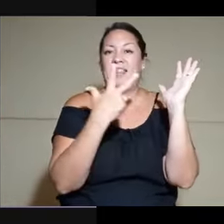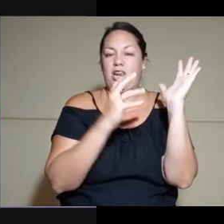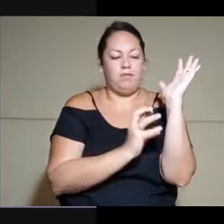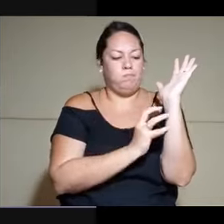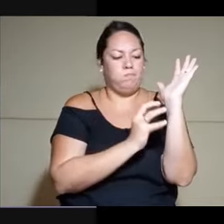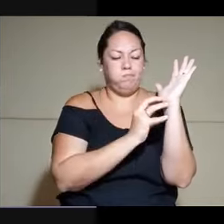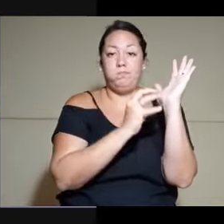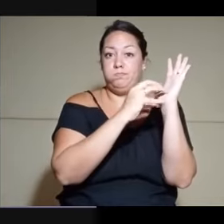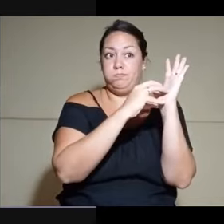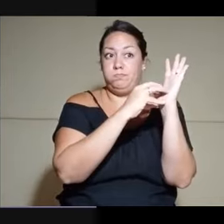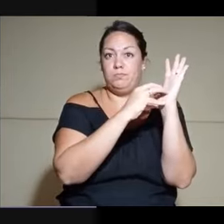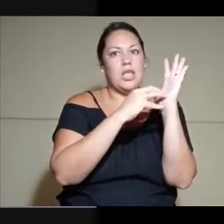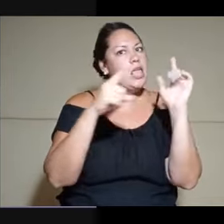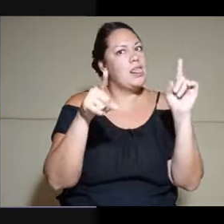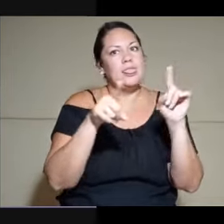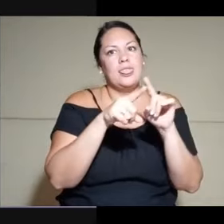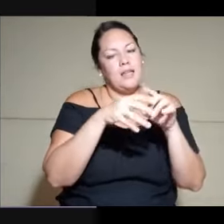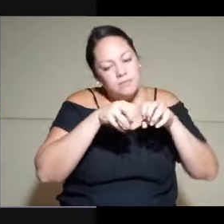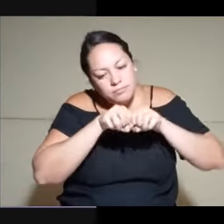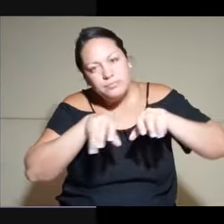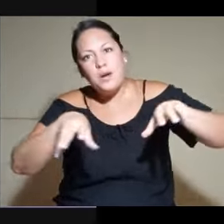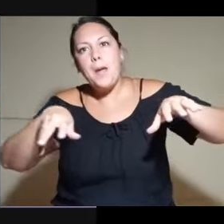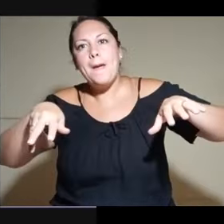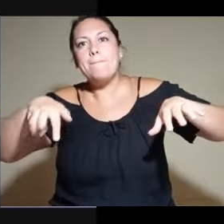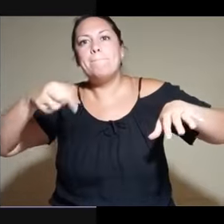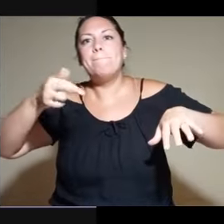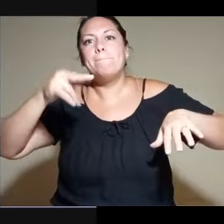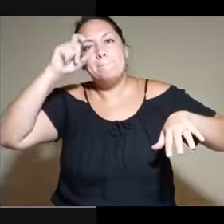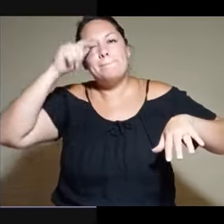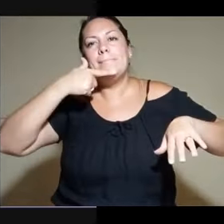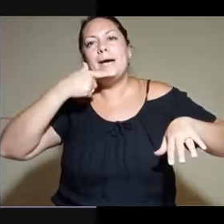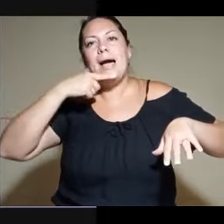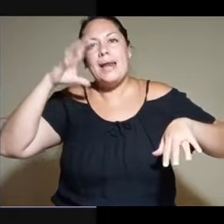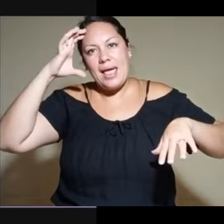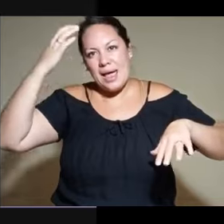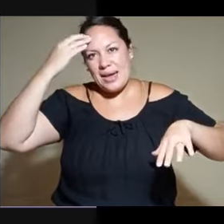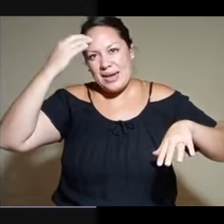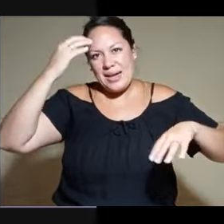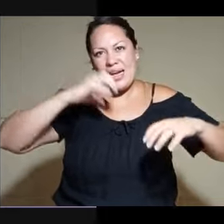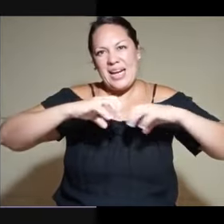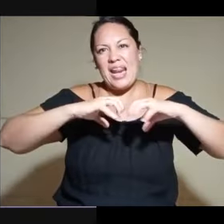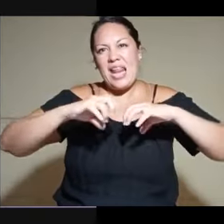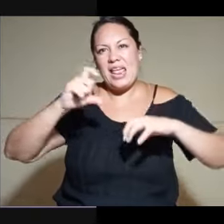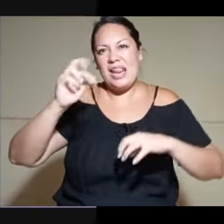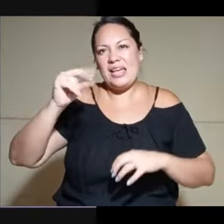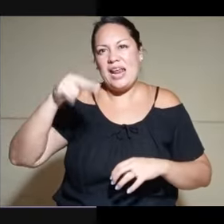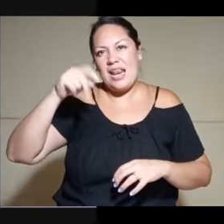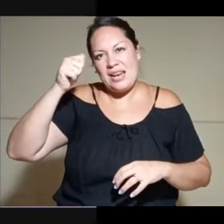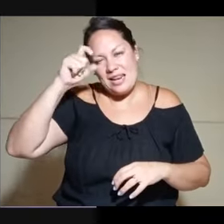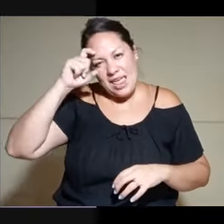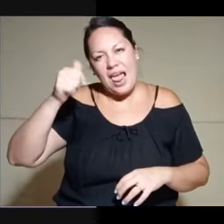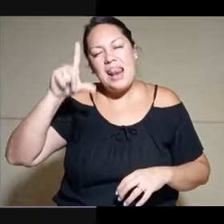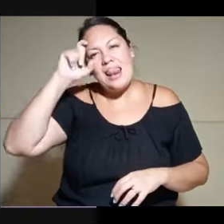porque cuando hablamos de tronco encefálico, o sea de bulbo, protuberancia y mesencéfalo, tenemos que hablar de los pares craneales, porque de acá